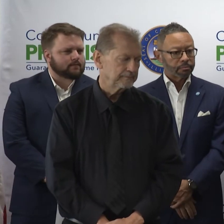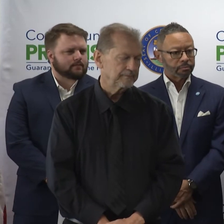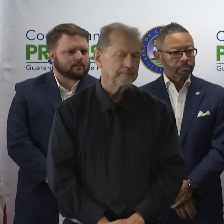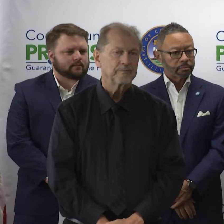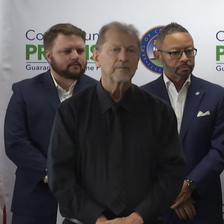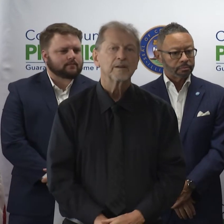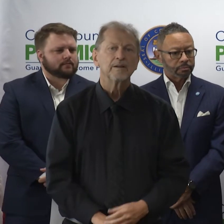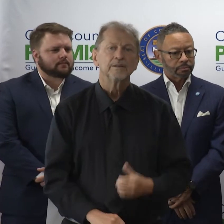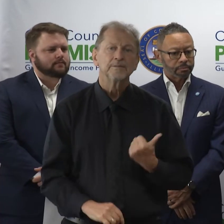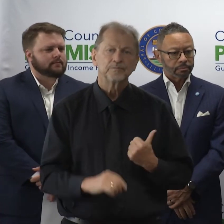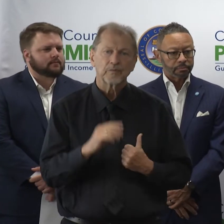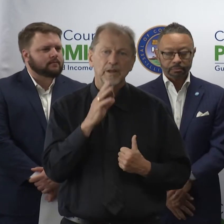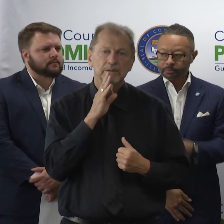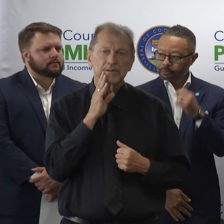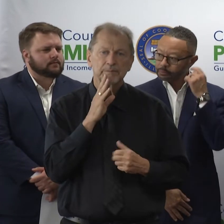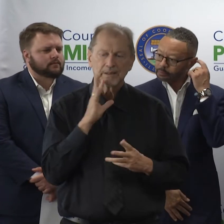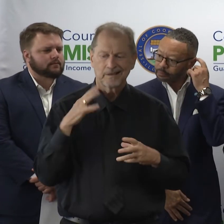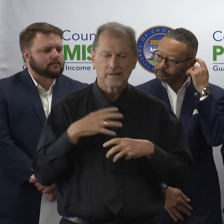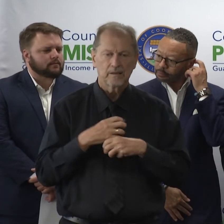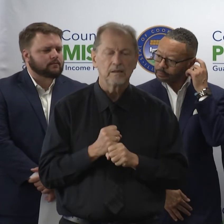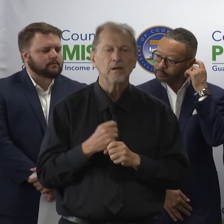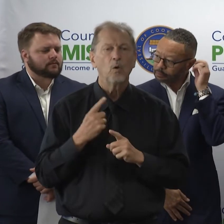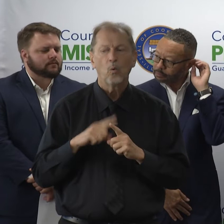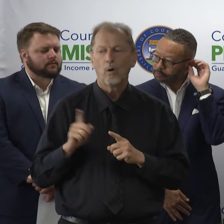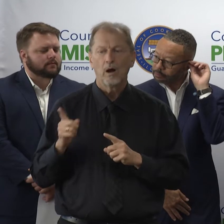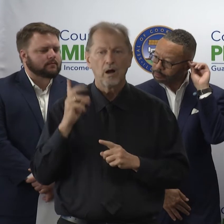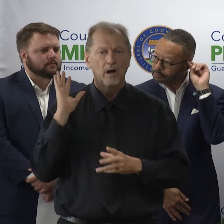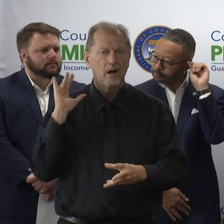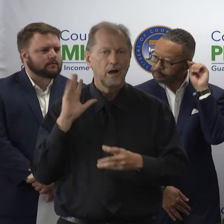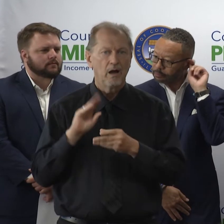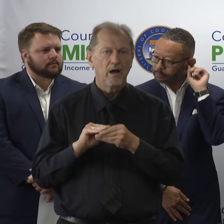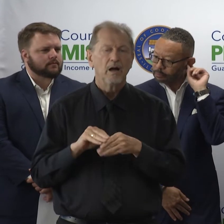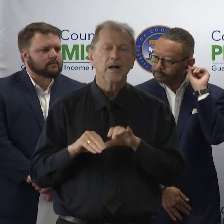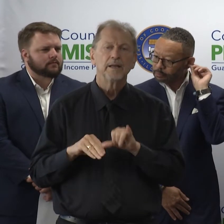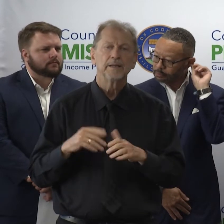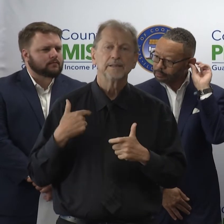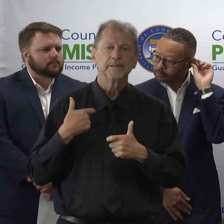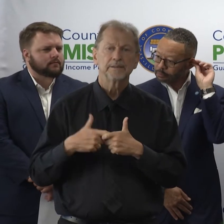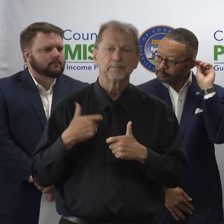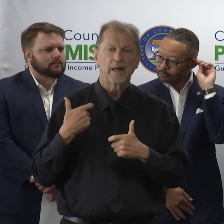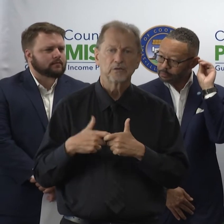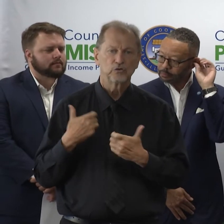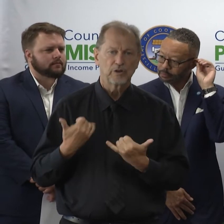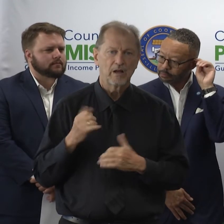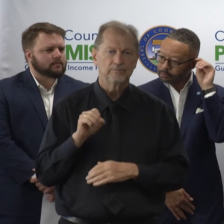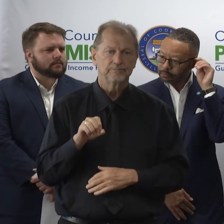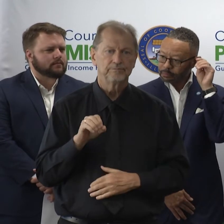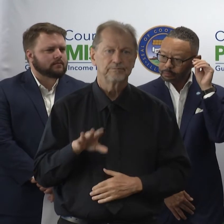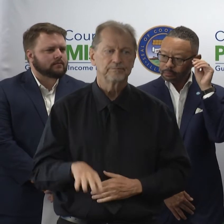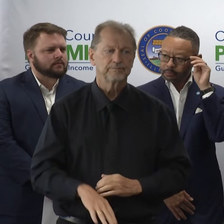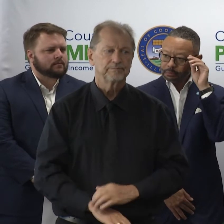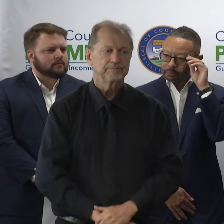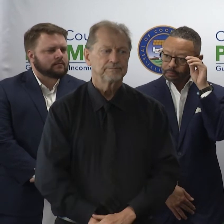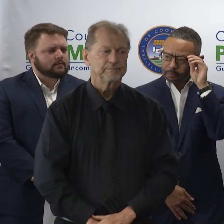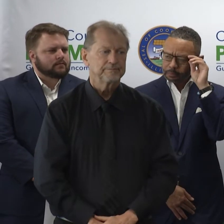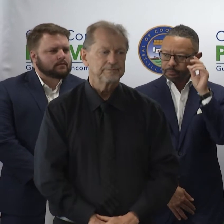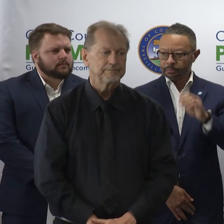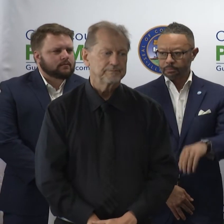Buenos días, mi nombre es Emilio Carrasquillo, gerente de programas de Spanish College for Housing, conocida como SSH por sus siglas en